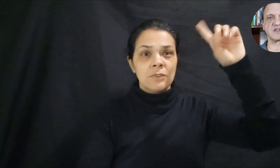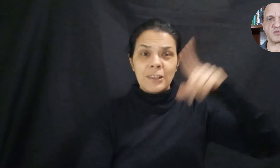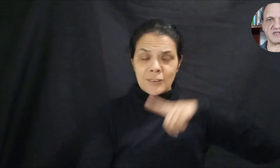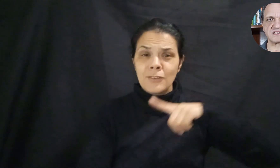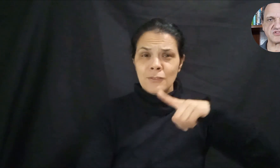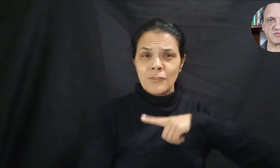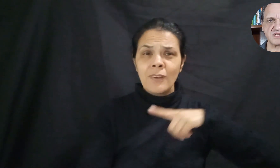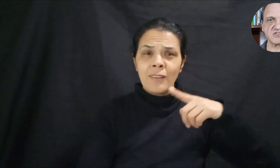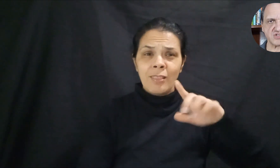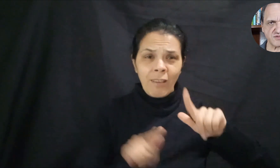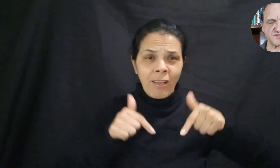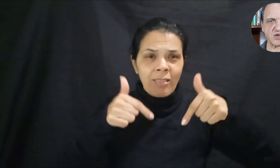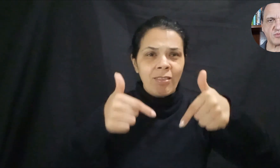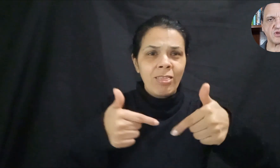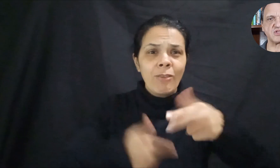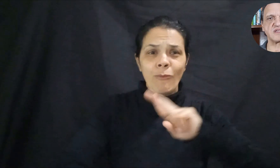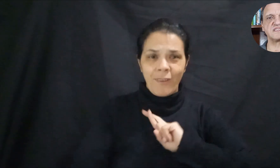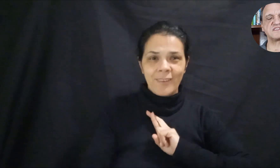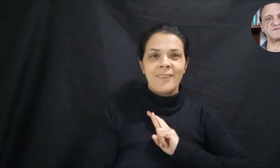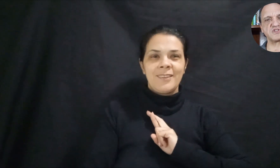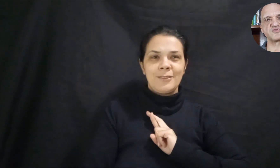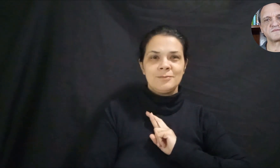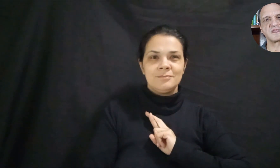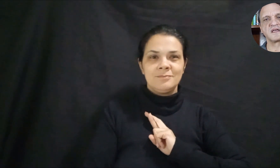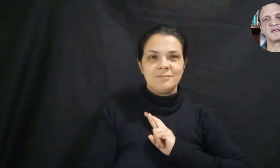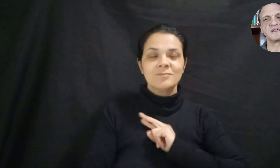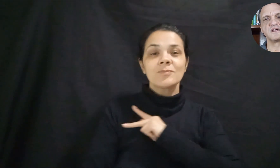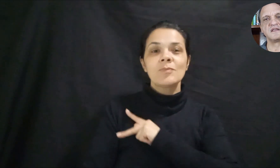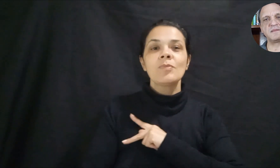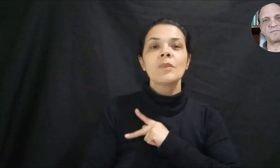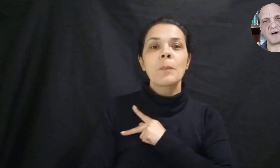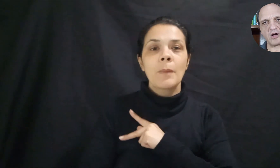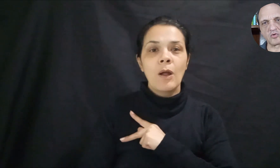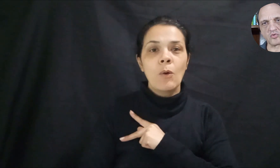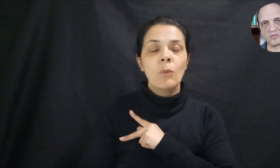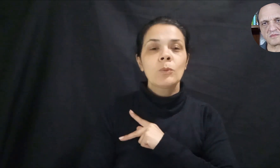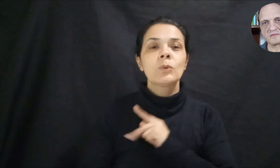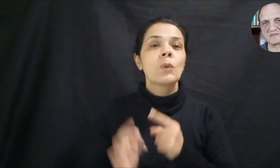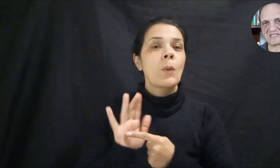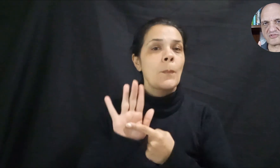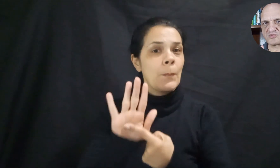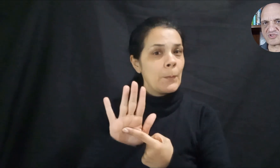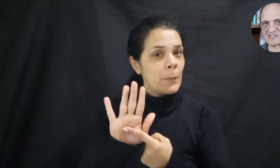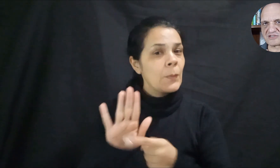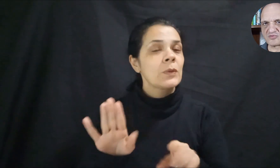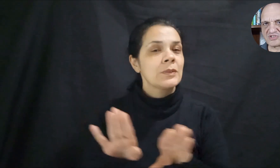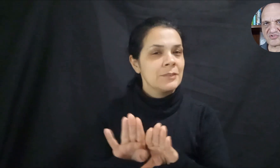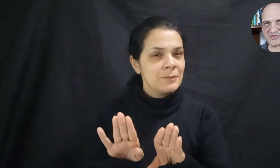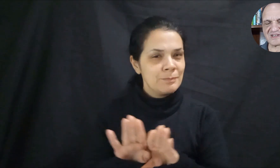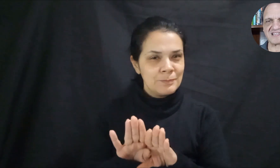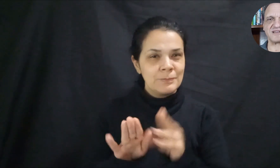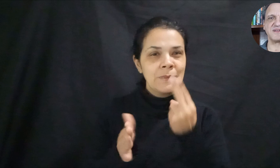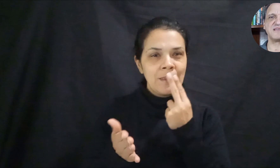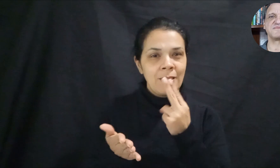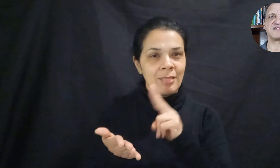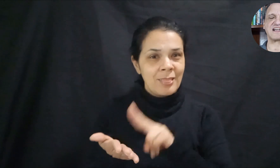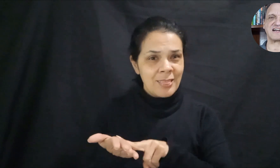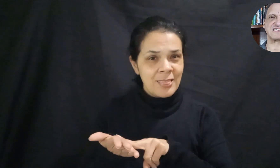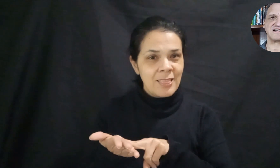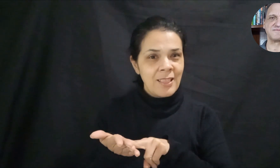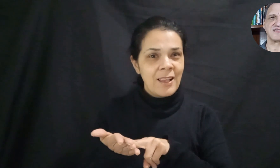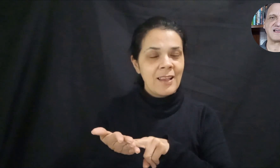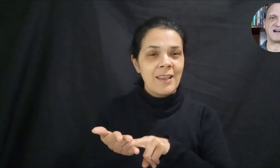há consequências sobre isso. Nós vamos falar um pouquinho aqui nesse vídeo. E Paulo está nos mostrando isso lá também